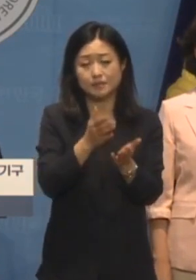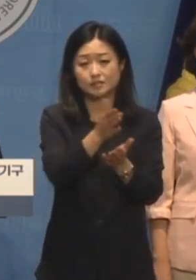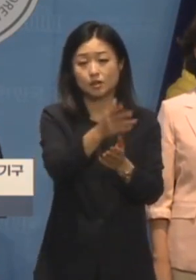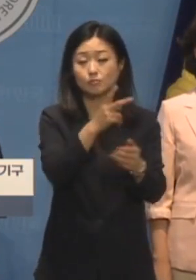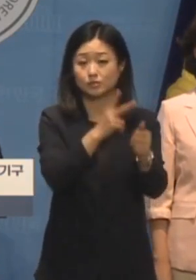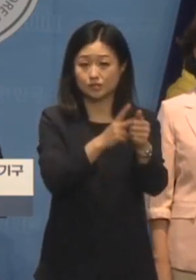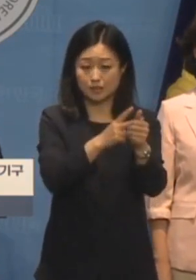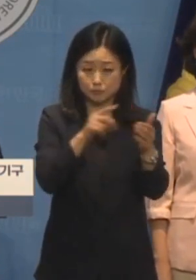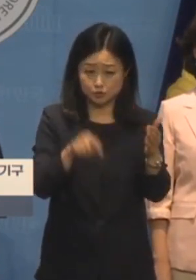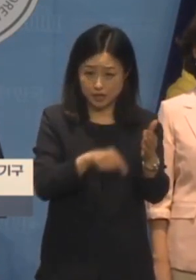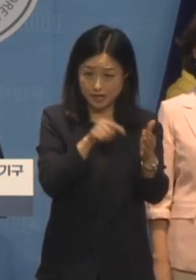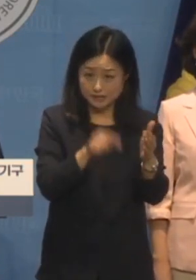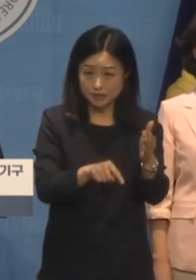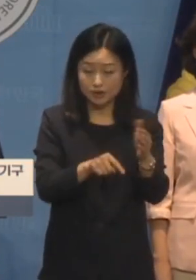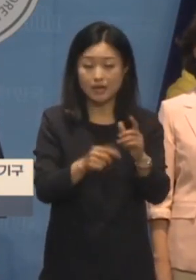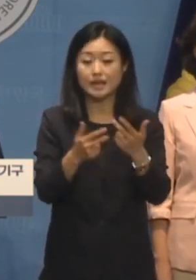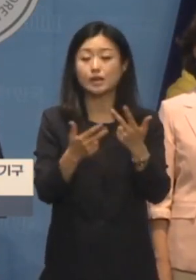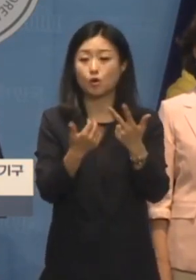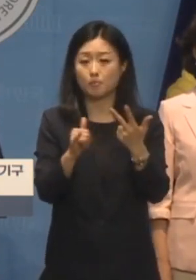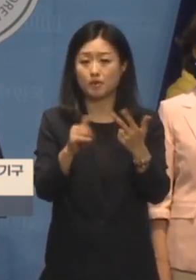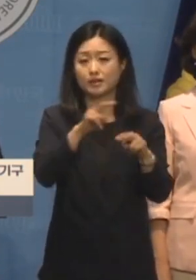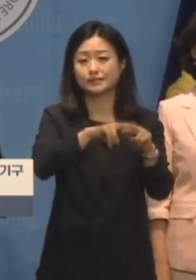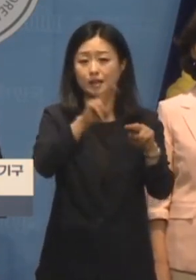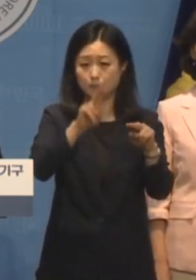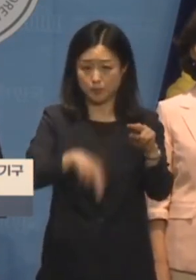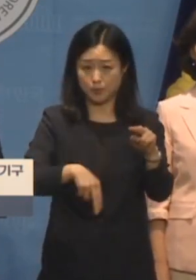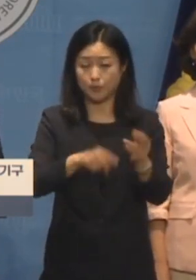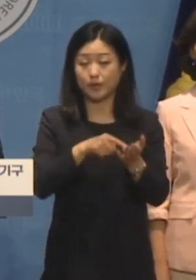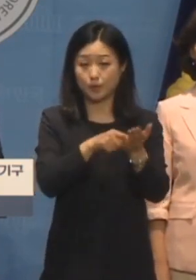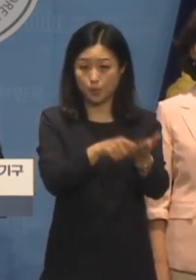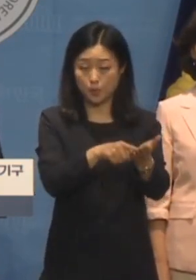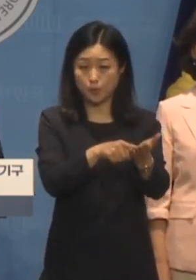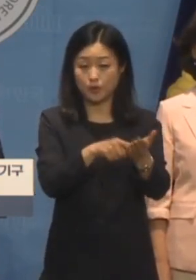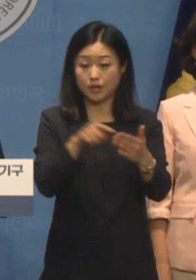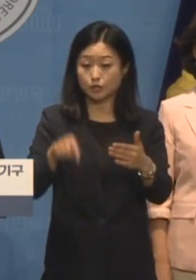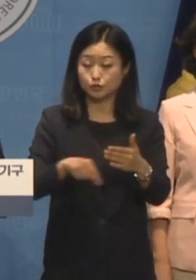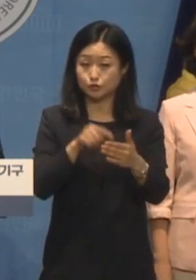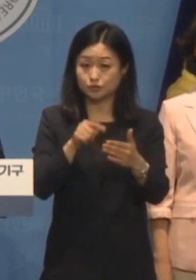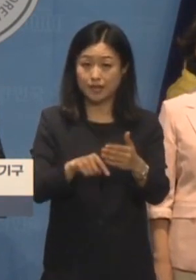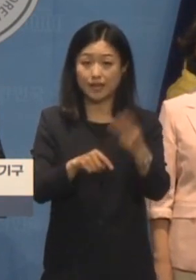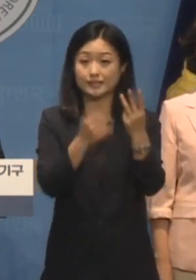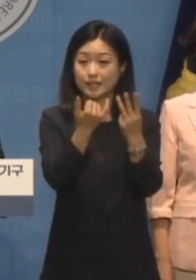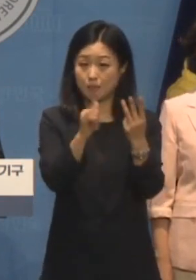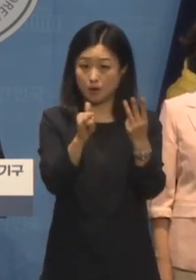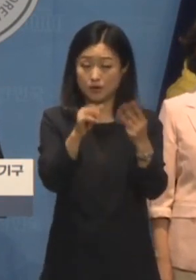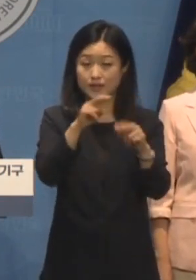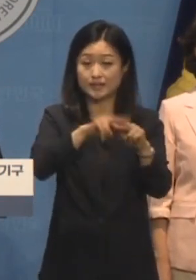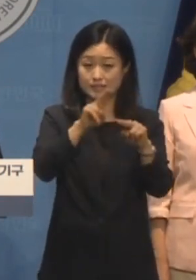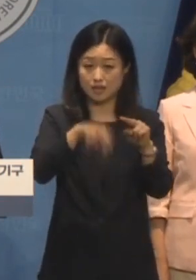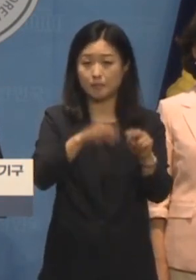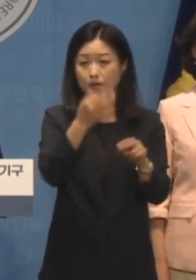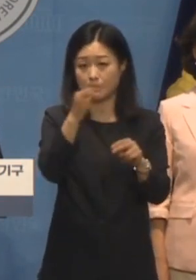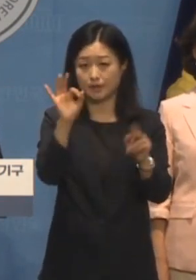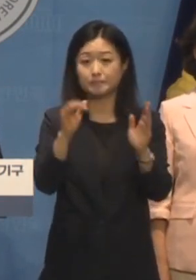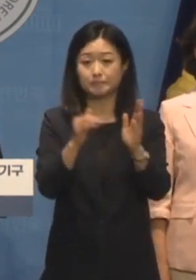중 절반인 일곱명이 사표를 제출했고 그중 세 명의 사표는